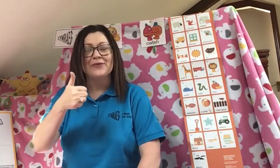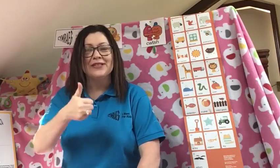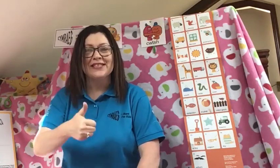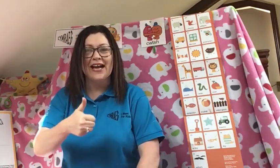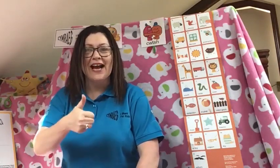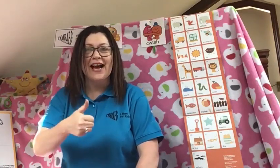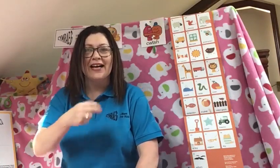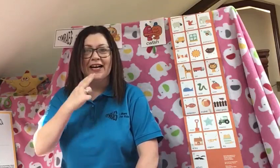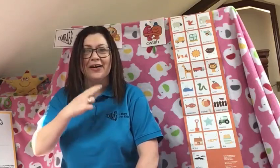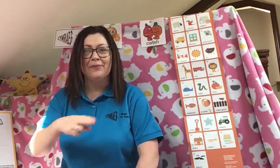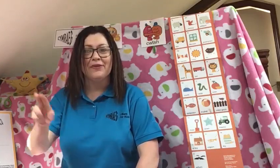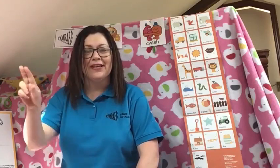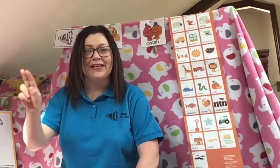Prynhawn da,